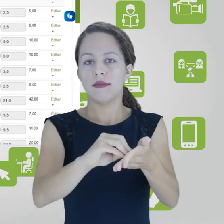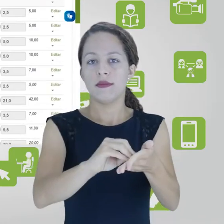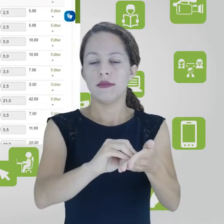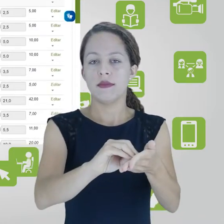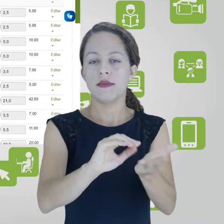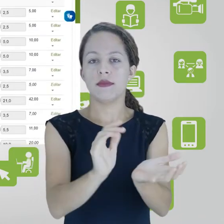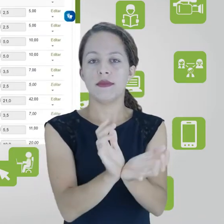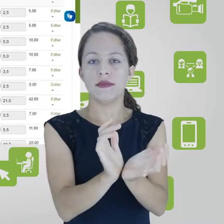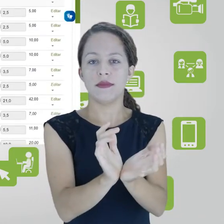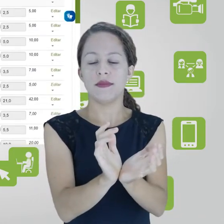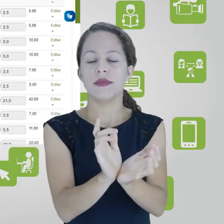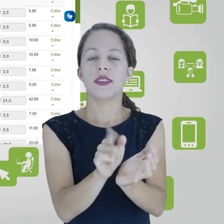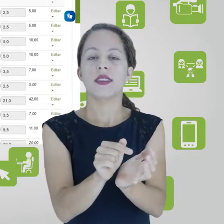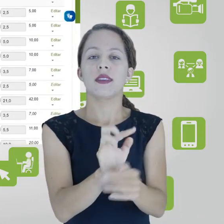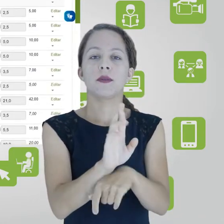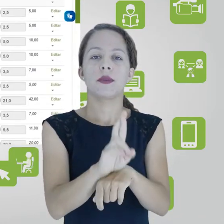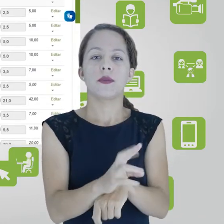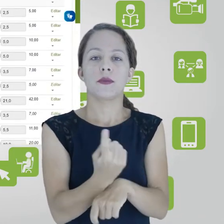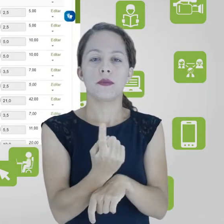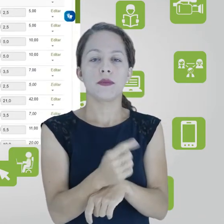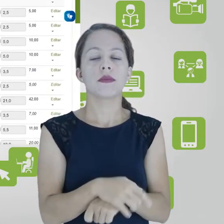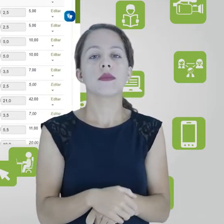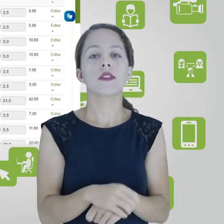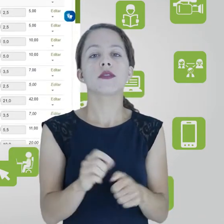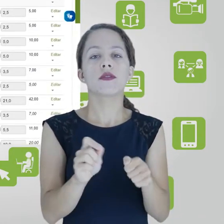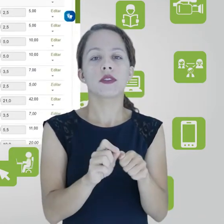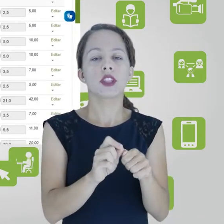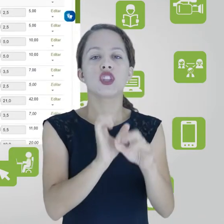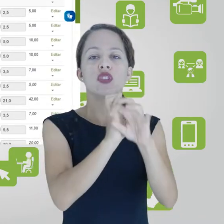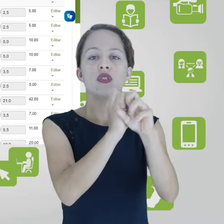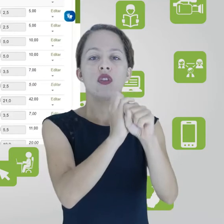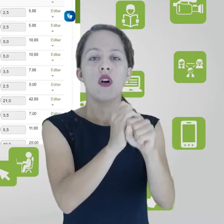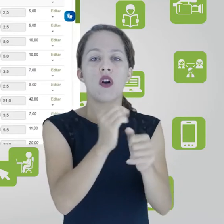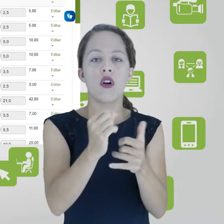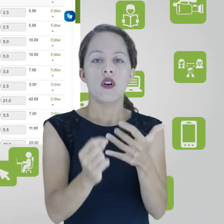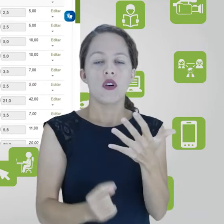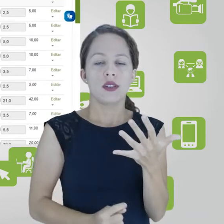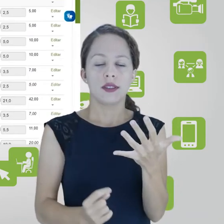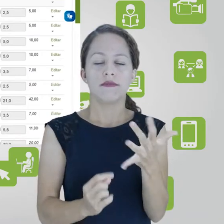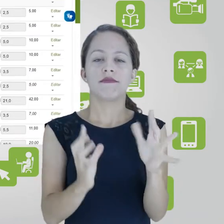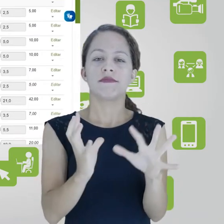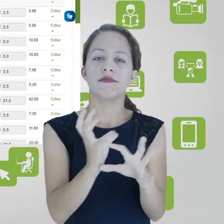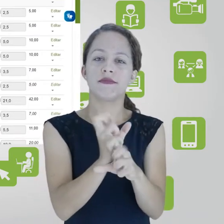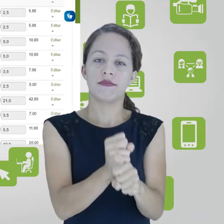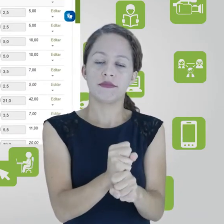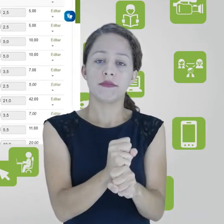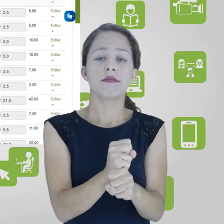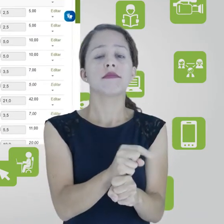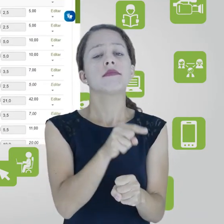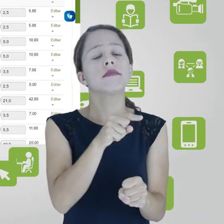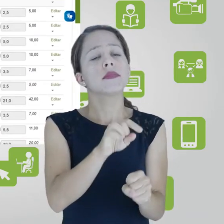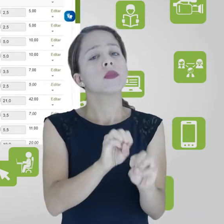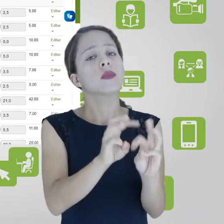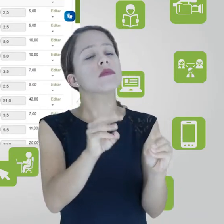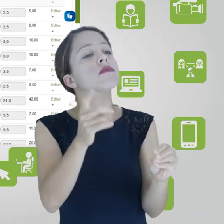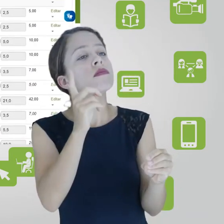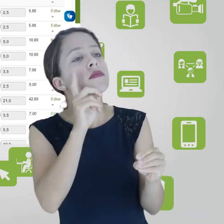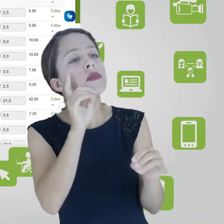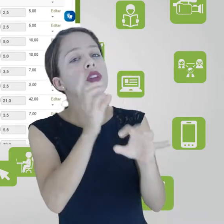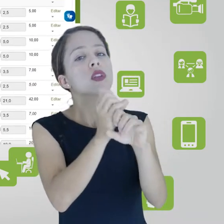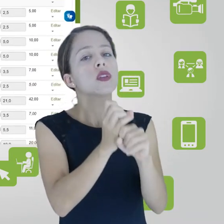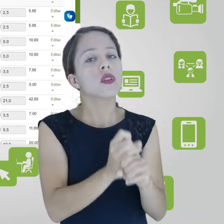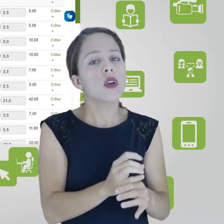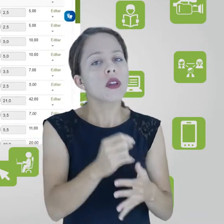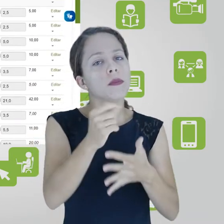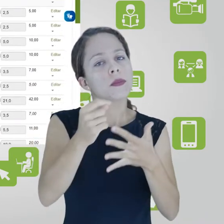né? Que vai ter outra categoria, recuperação. Também a mesma coisa, soma das notas. Então o Moodle vai ter que somar todas